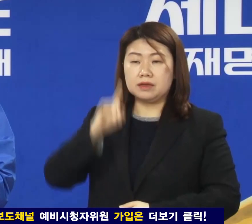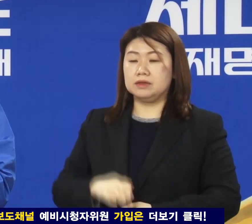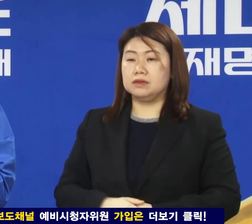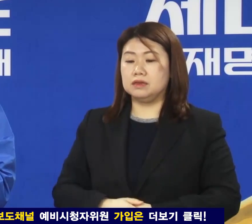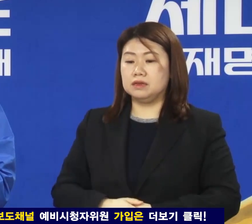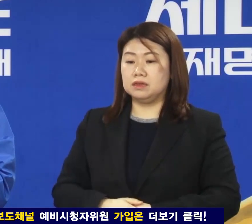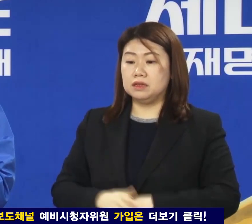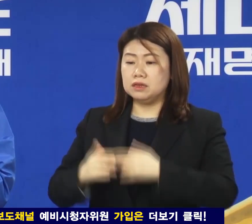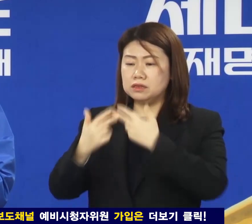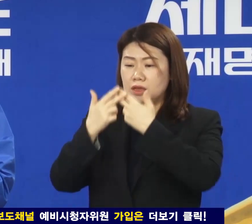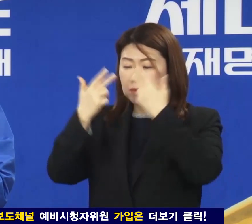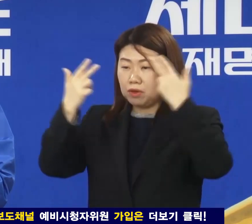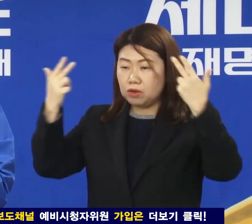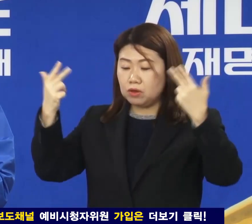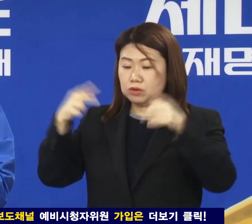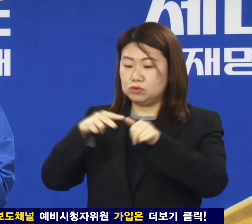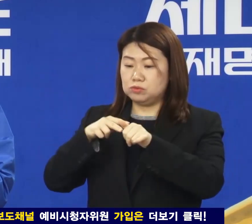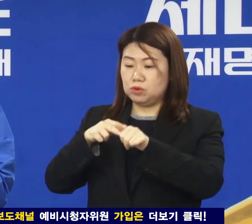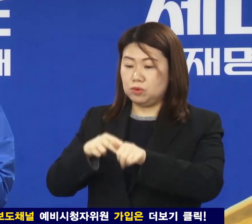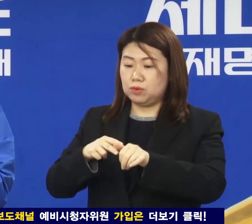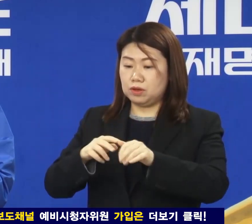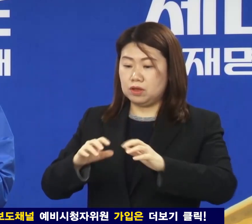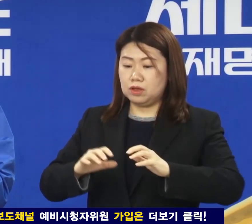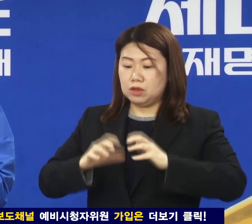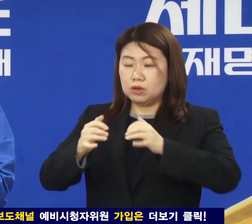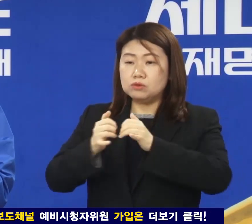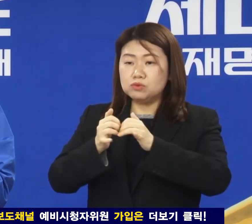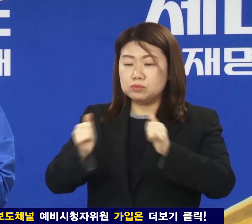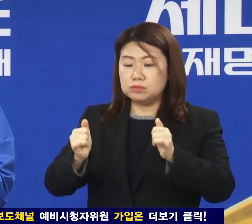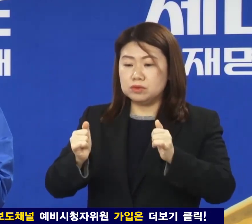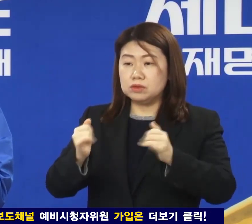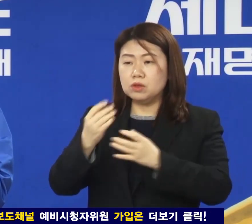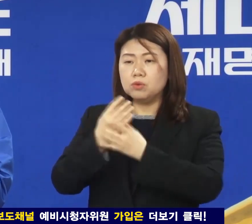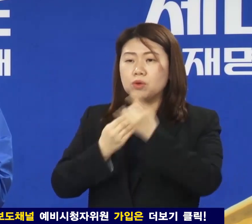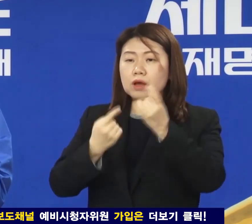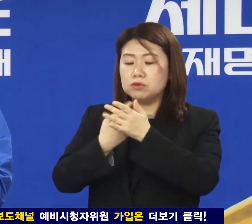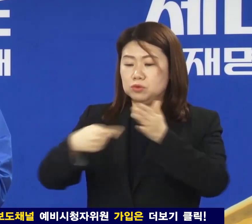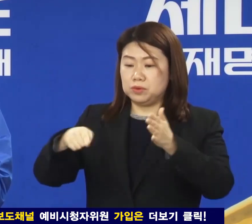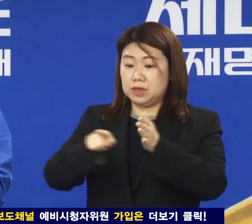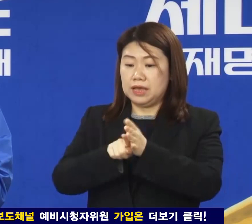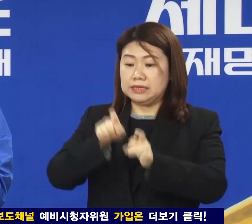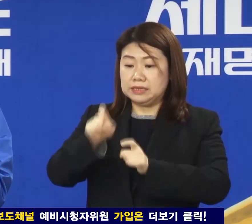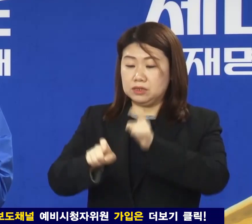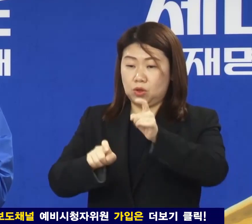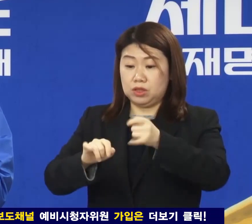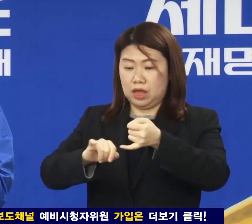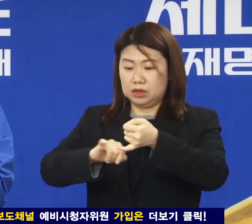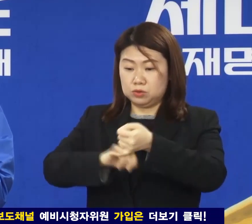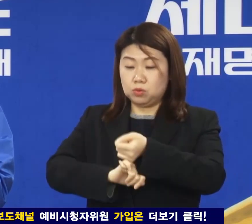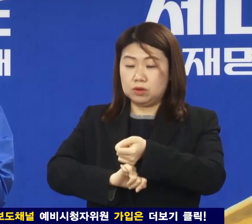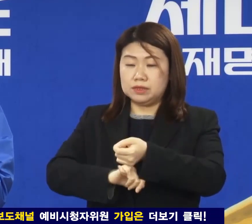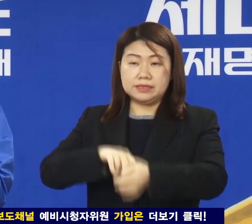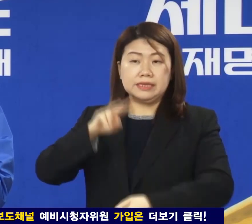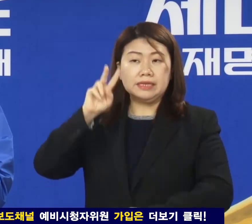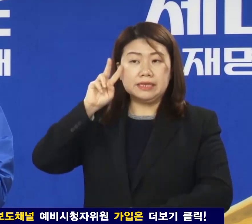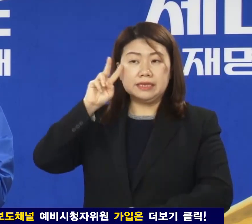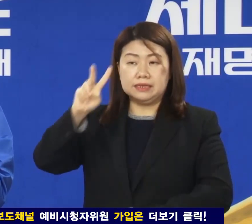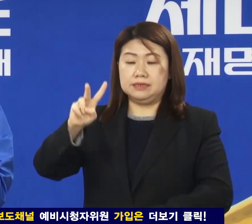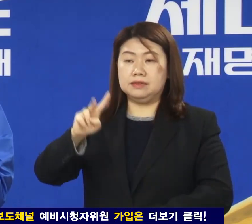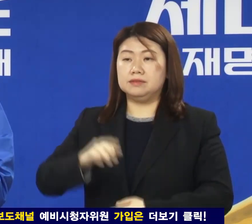후보가 국민통합을 위한 정치개혁을 반드시 실천하겠다는 약속을 드린 지 이틀 만입니다.